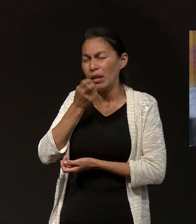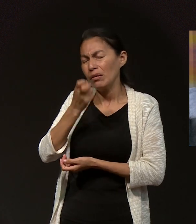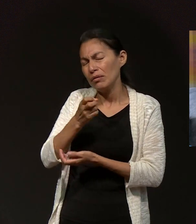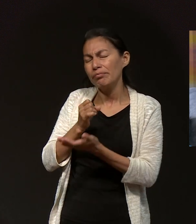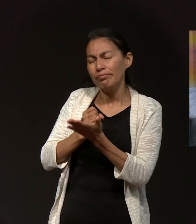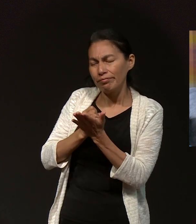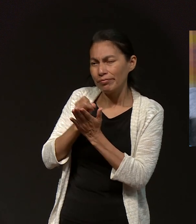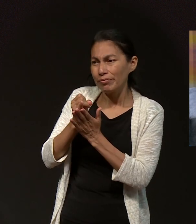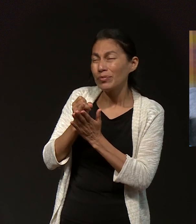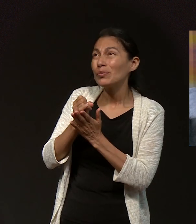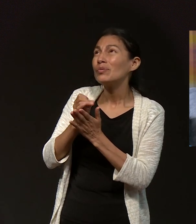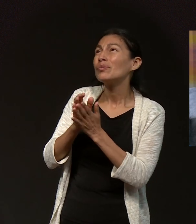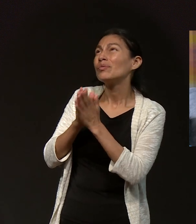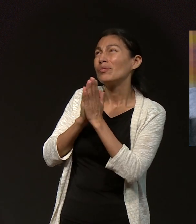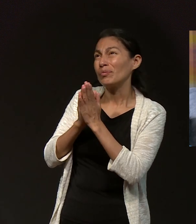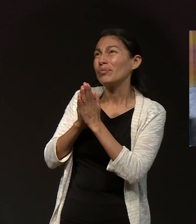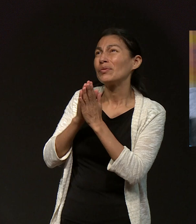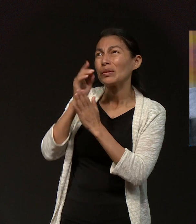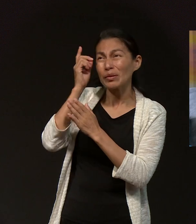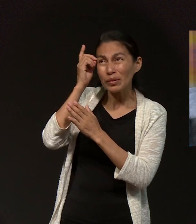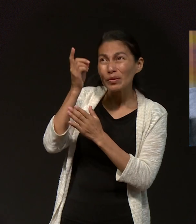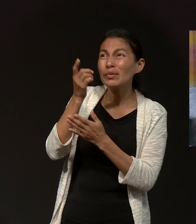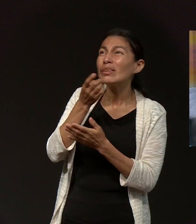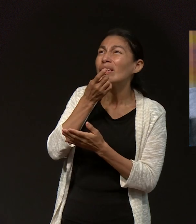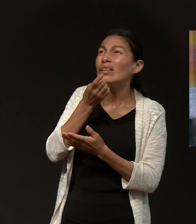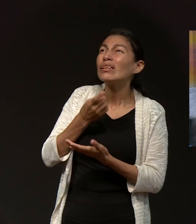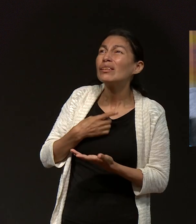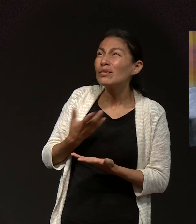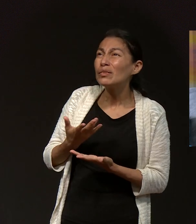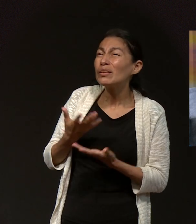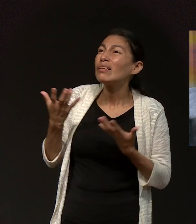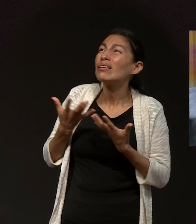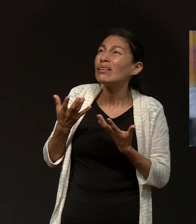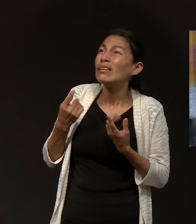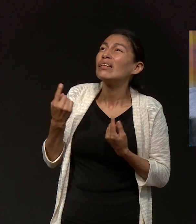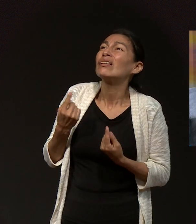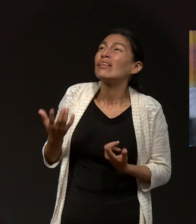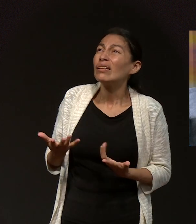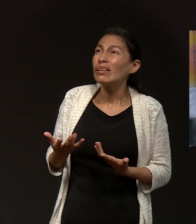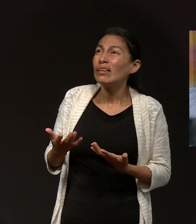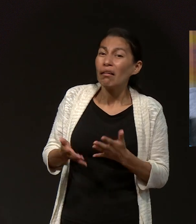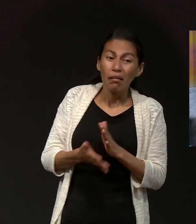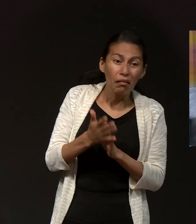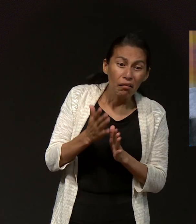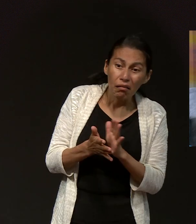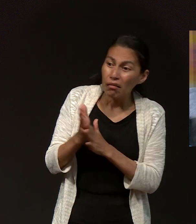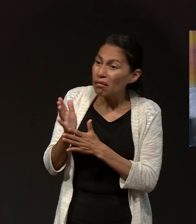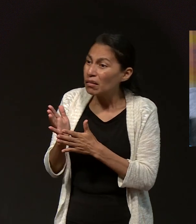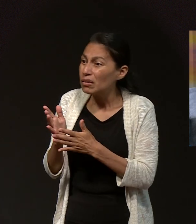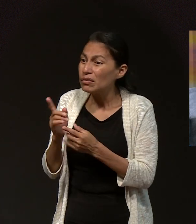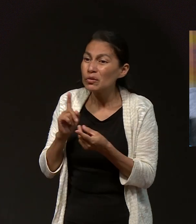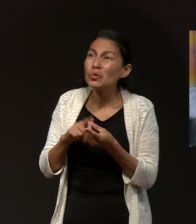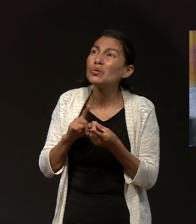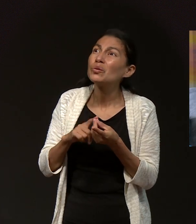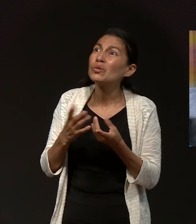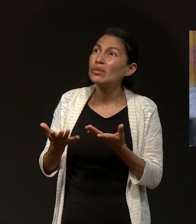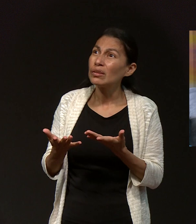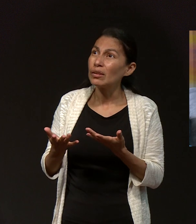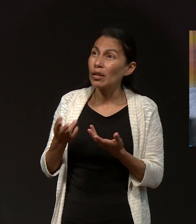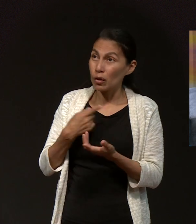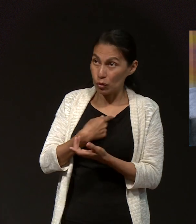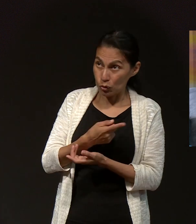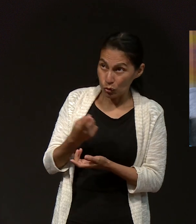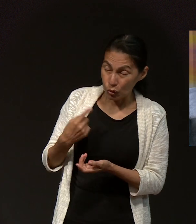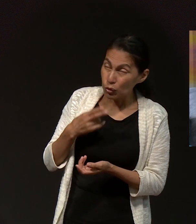Entonces, decidimos, Dios, ¿sabes qué? Tú dinos qué debemos hacer. ¿A dónde debemos ir? ¿Dónde te